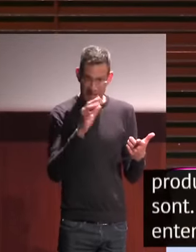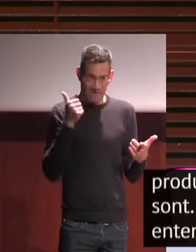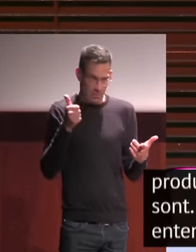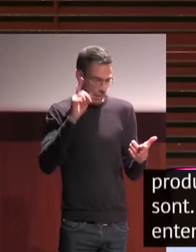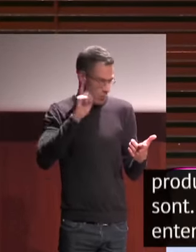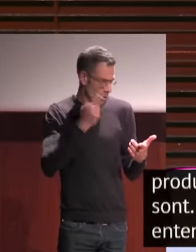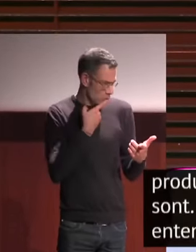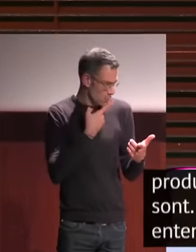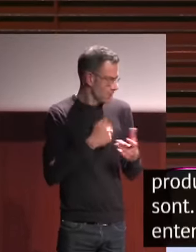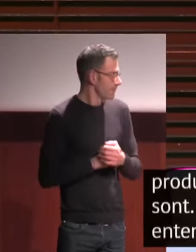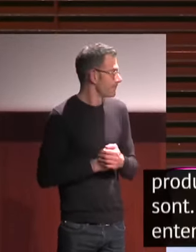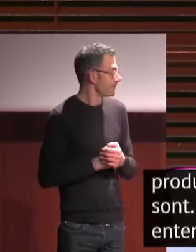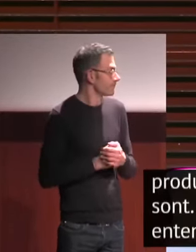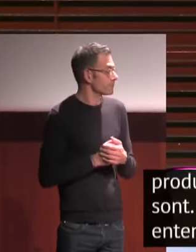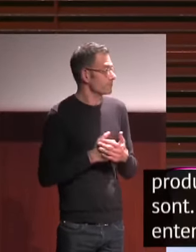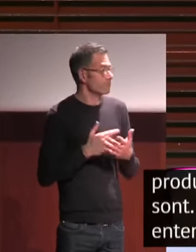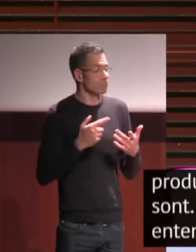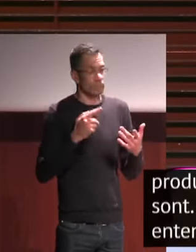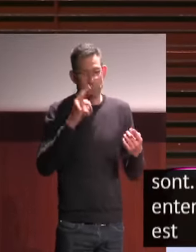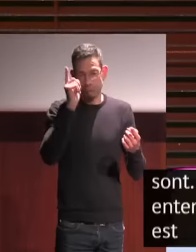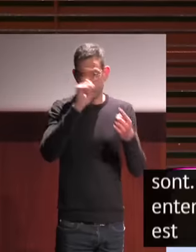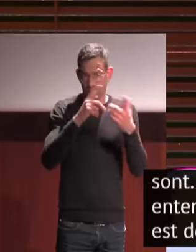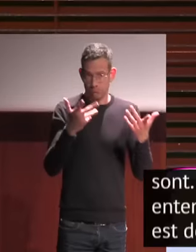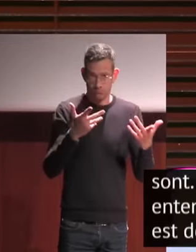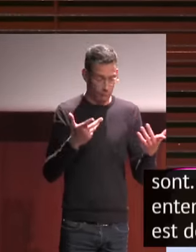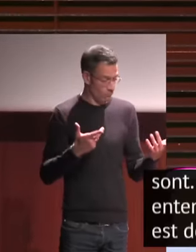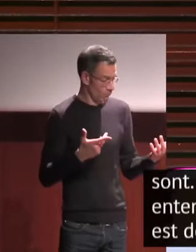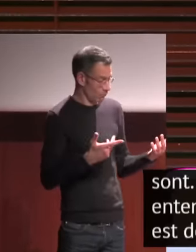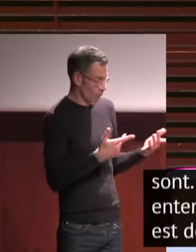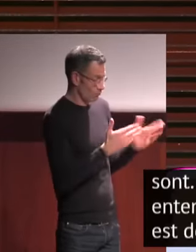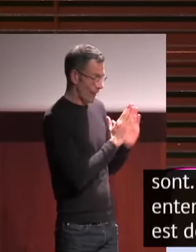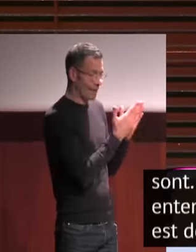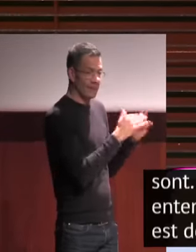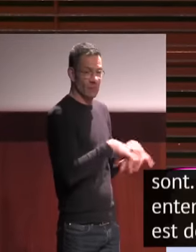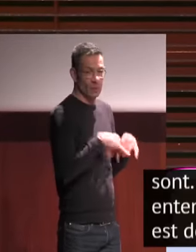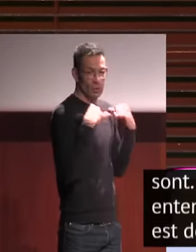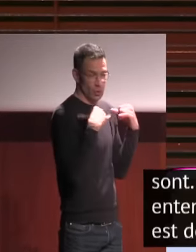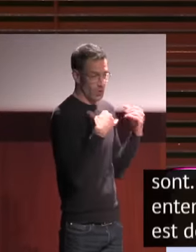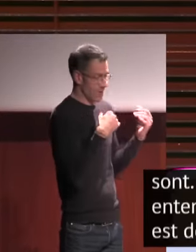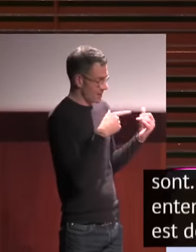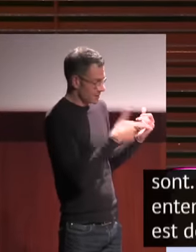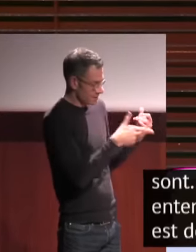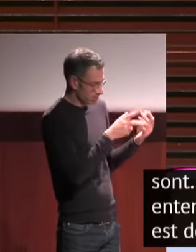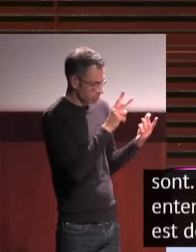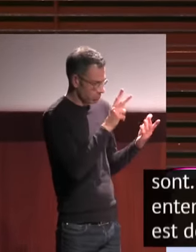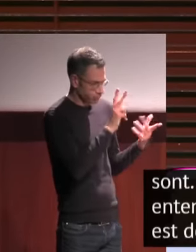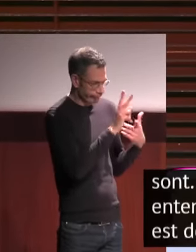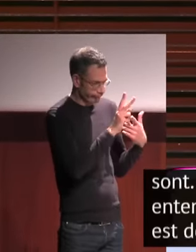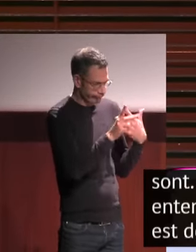c'est de donner une adaptation d'albums jeunesse aux jeunes sourds,